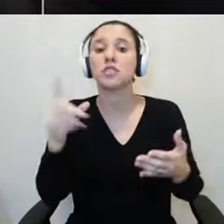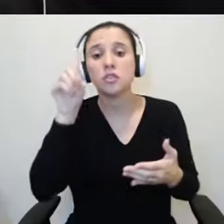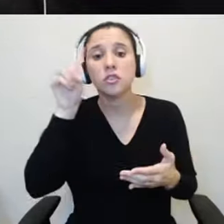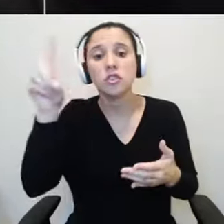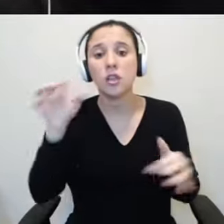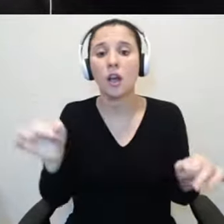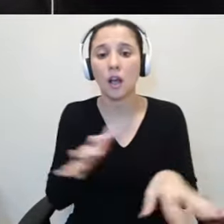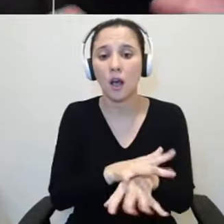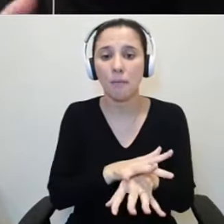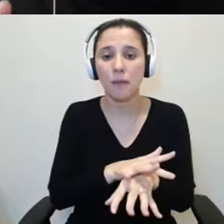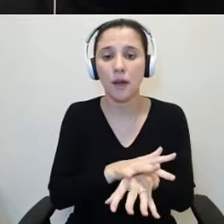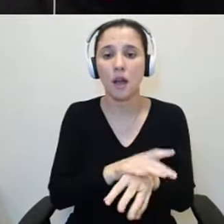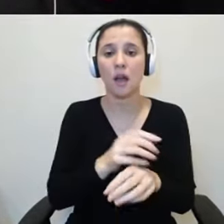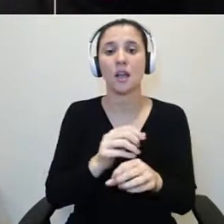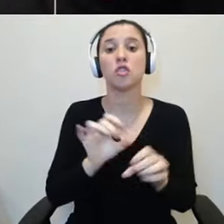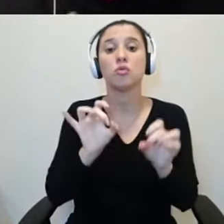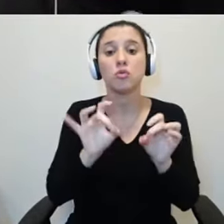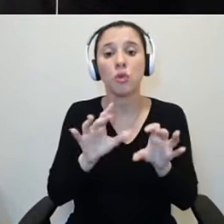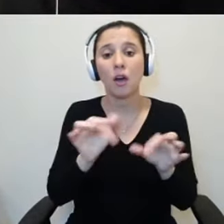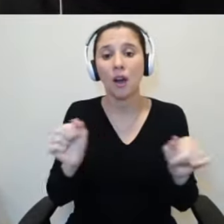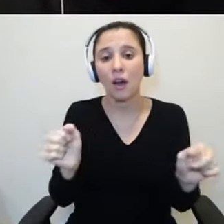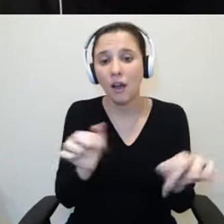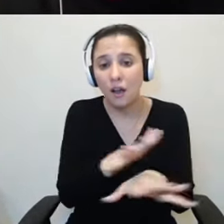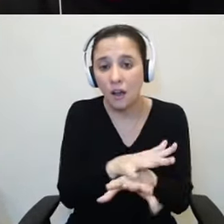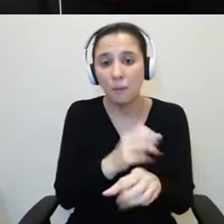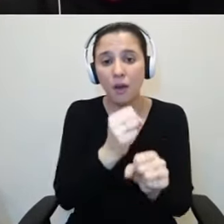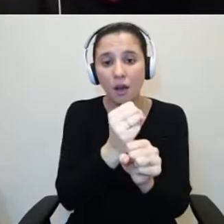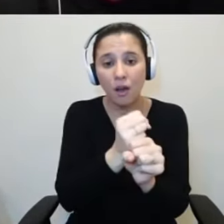A gente está fazendo essa reorganização